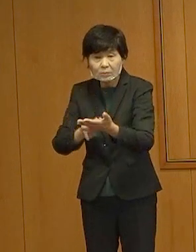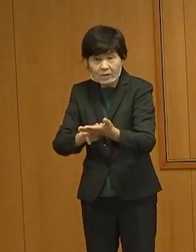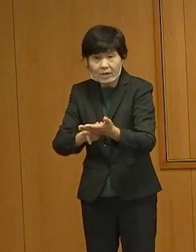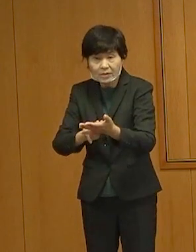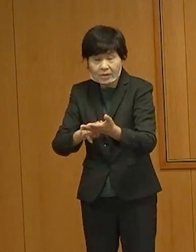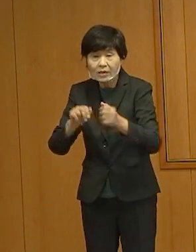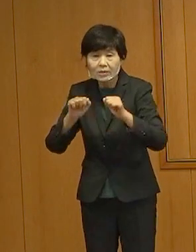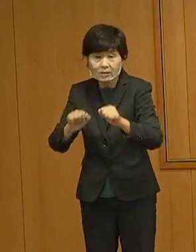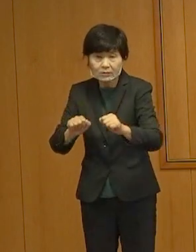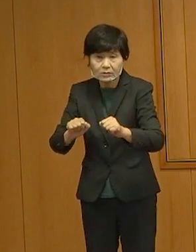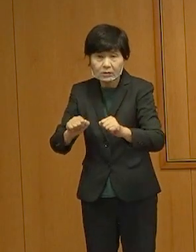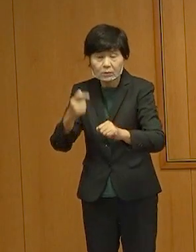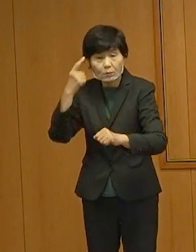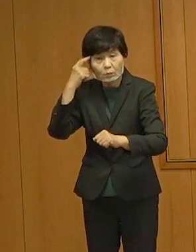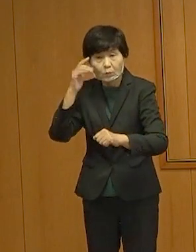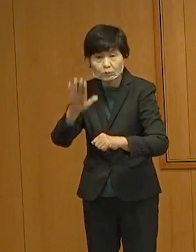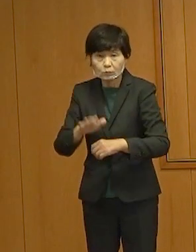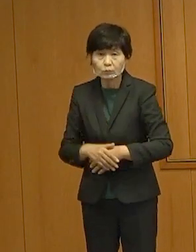えております。